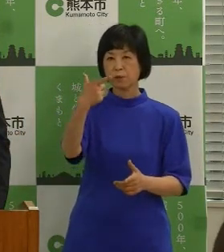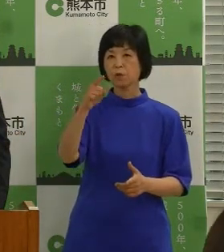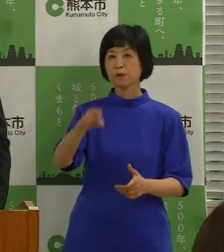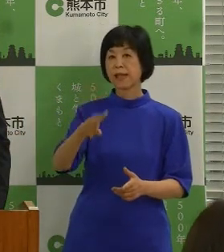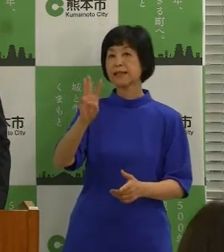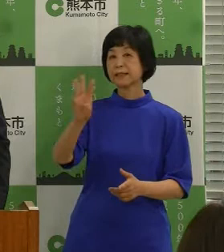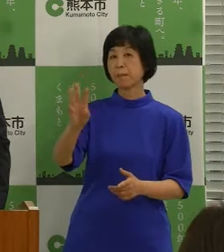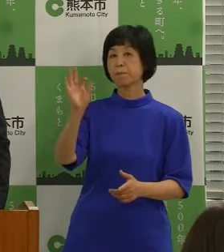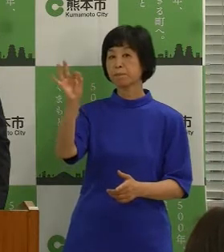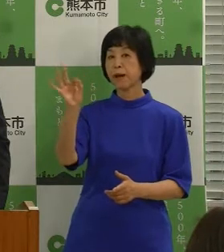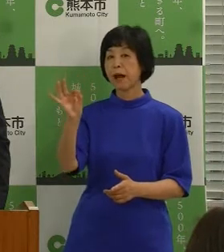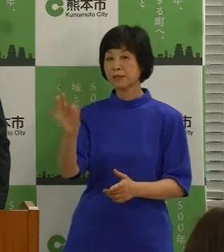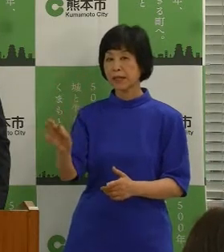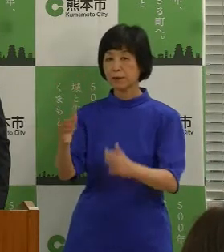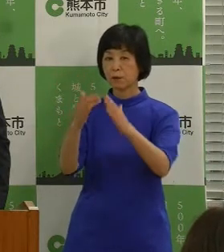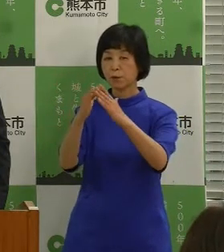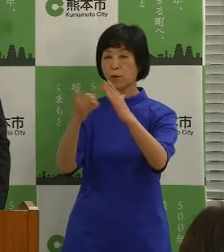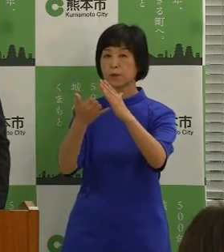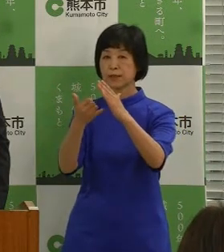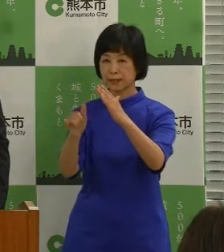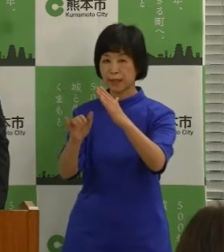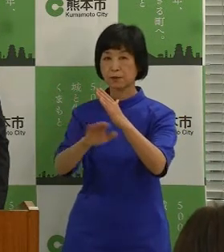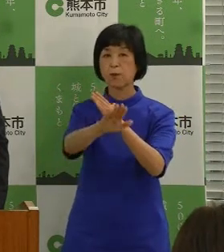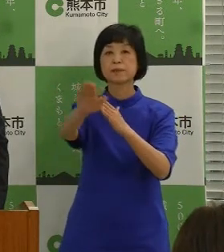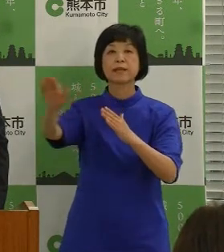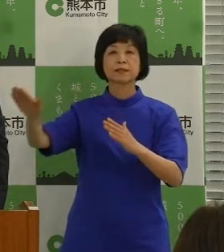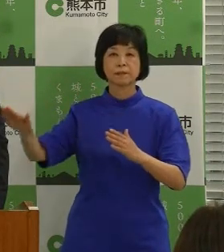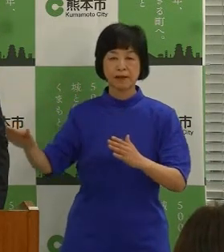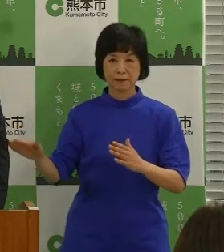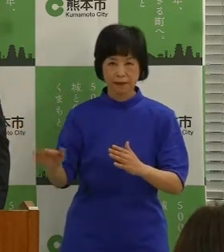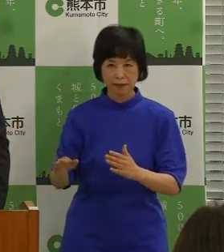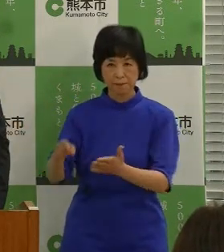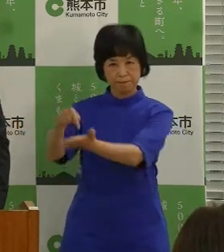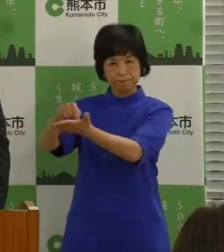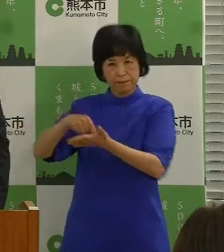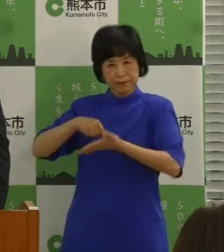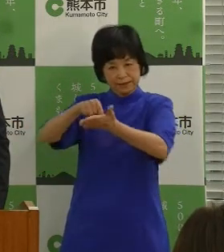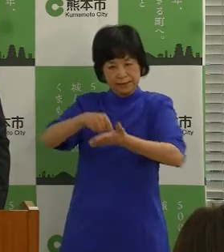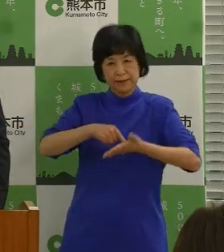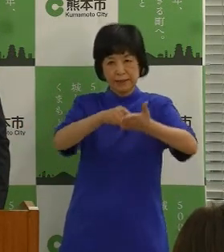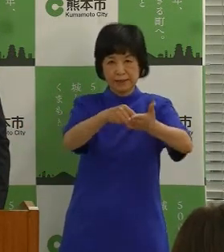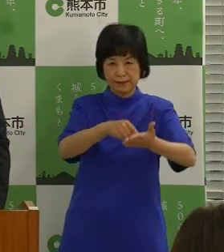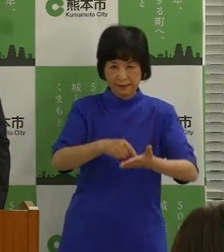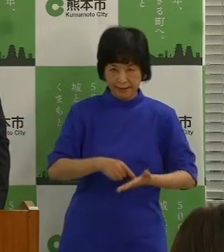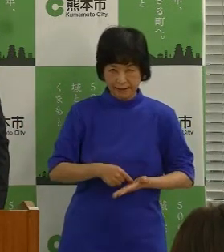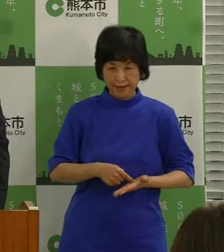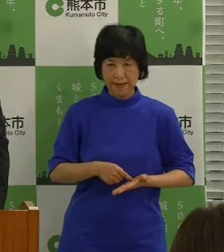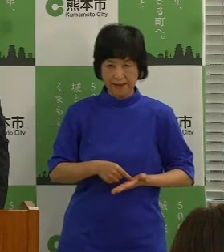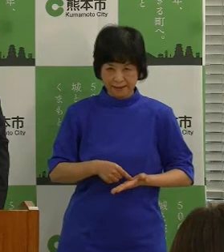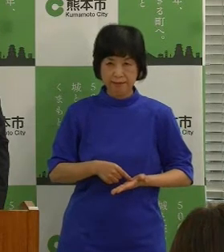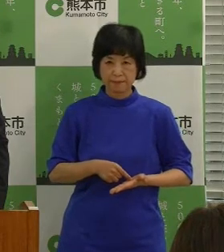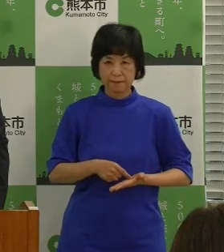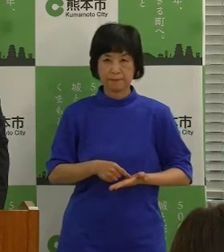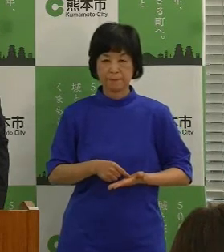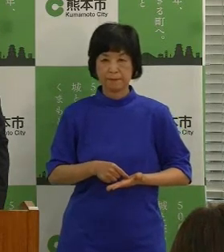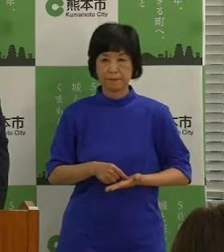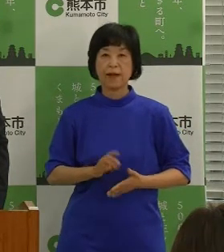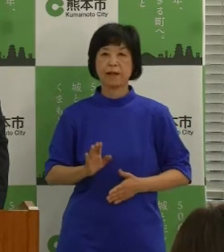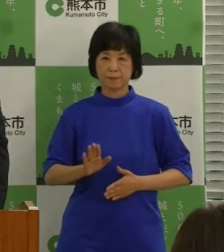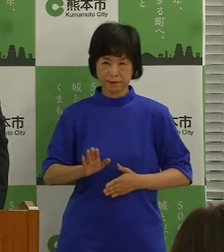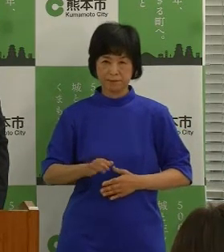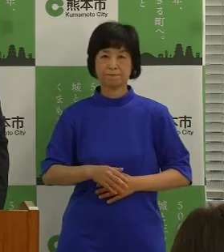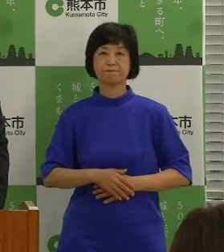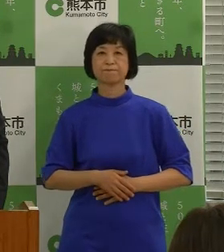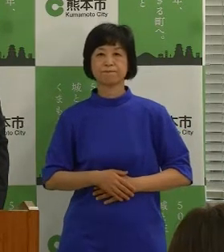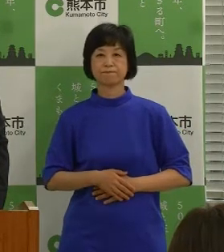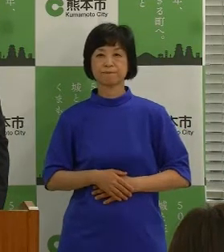86.3% の世帯の皆様からですね、申請を受け付けをしております。受